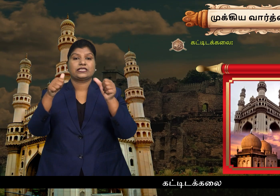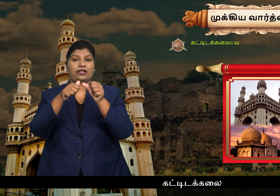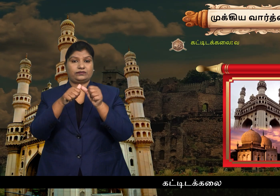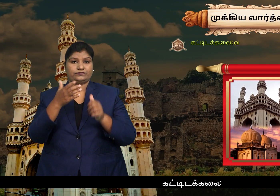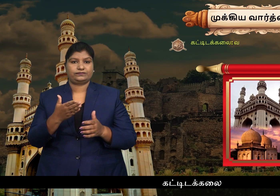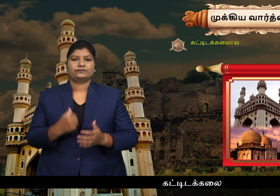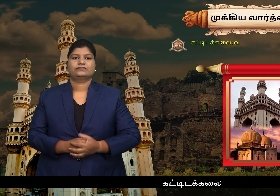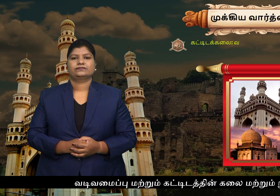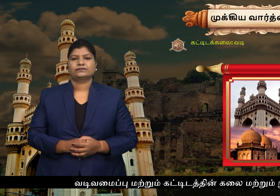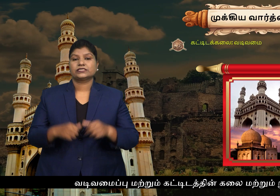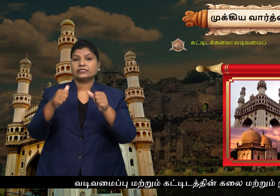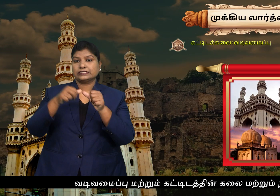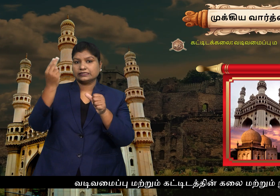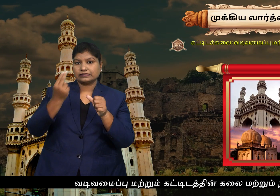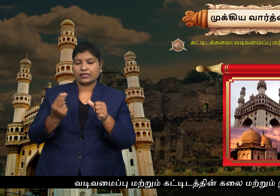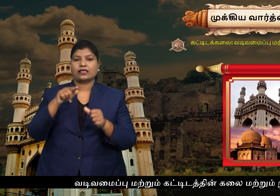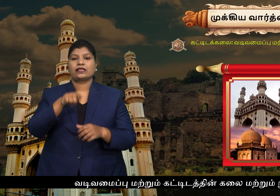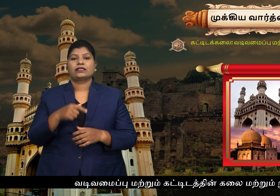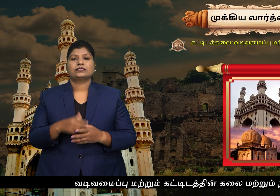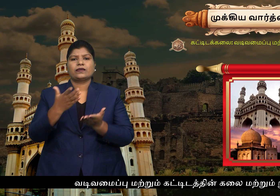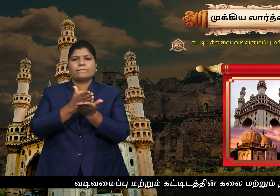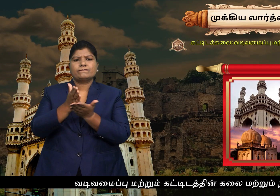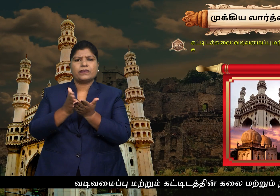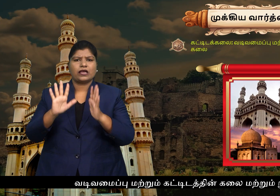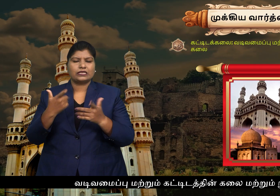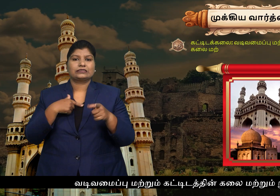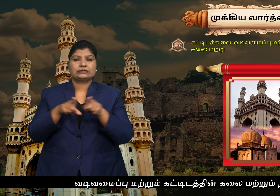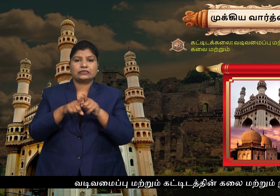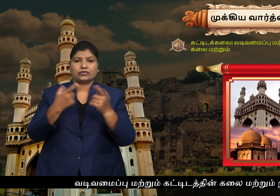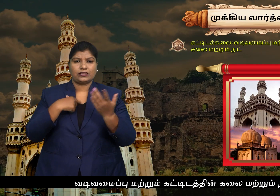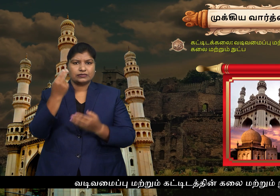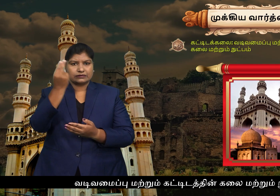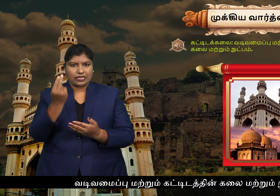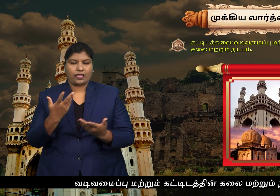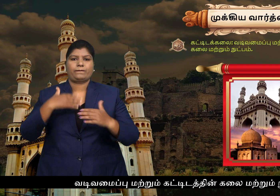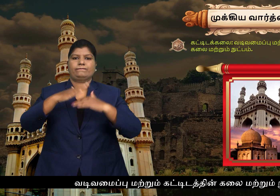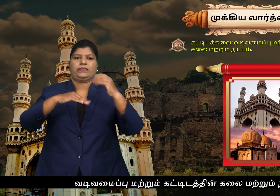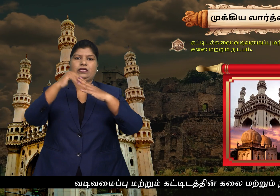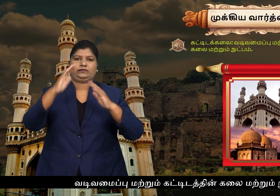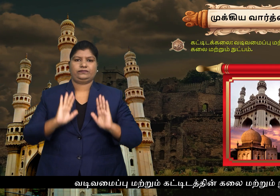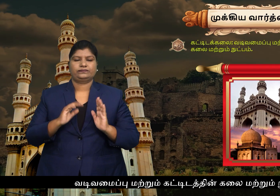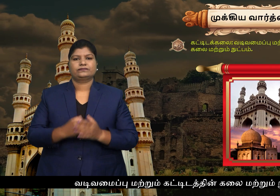கட்டிடக்கலை, வடிவமைப்பு மற்றும் கட்டிடத்தின் கலை மற்றும் நுட்பம்,